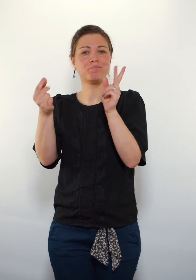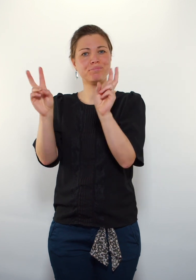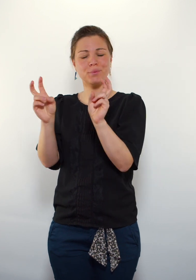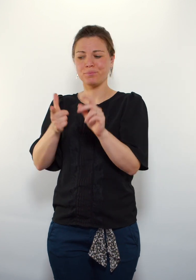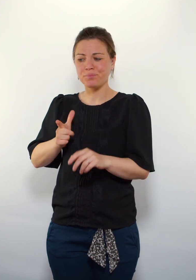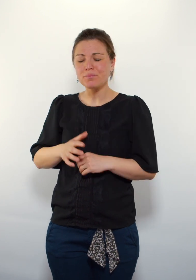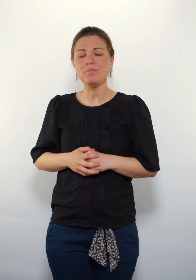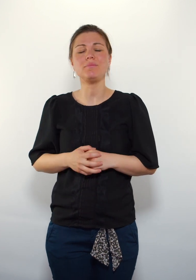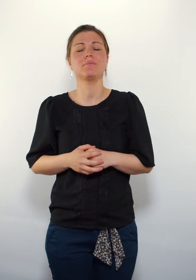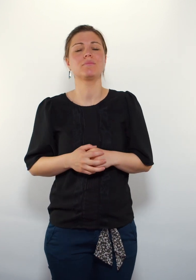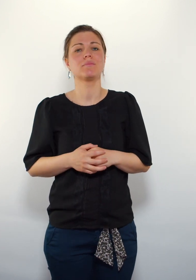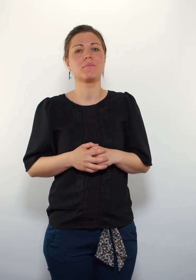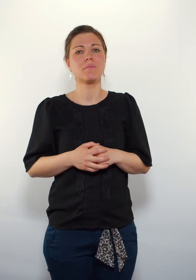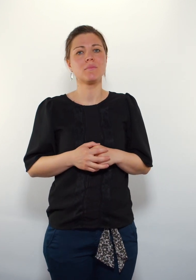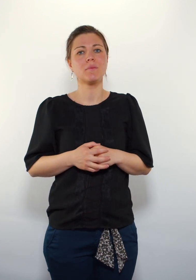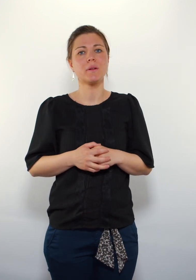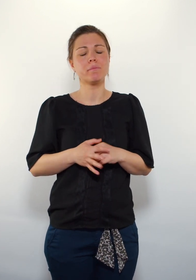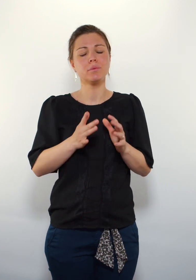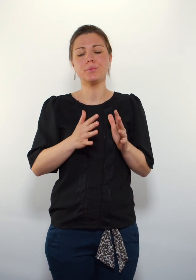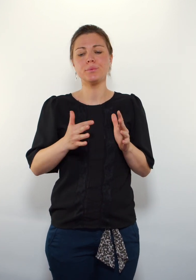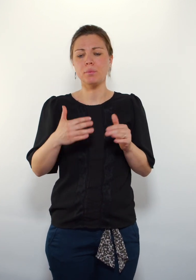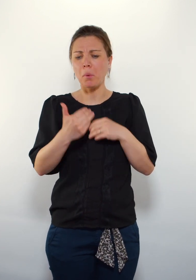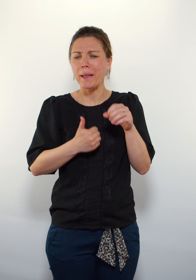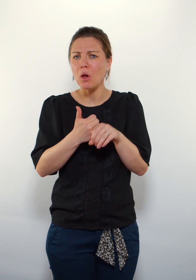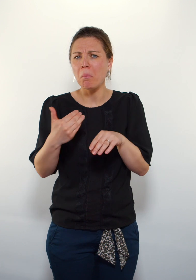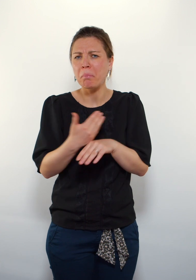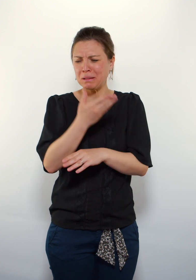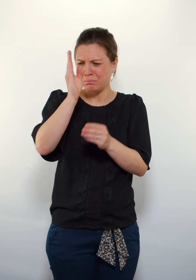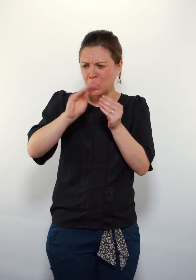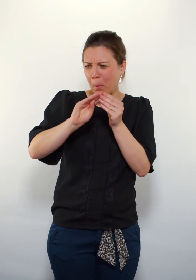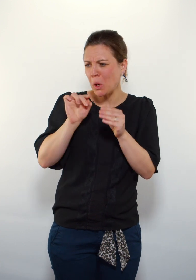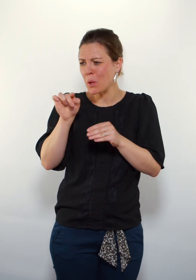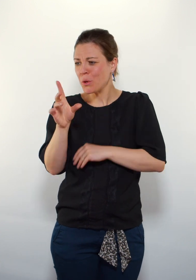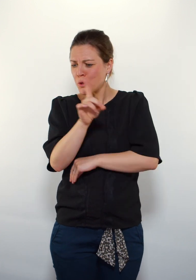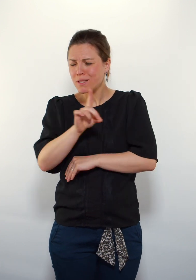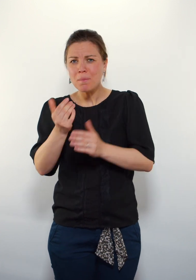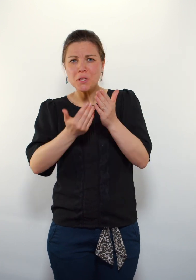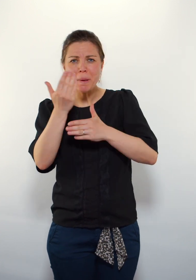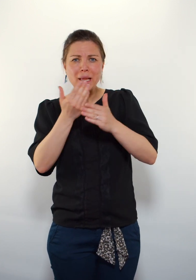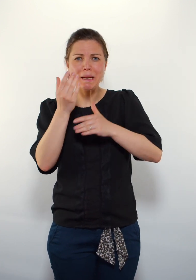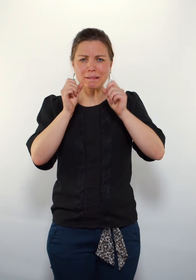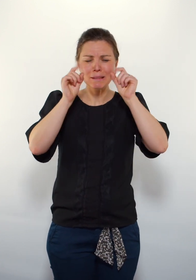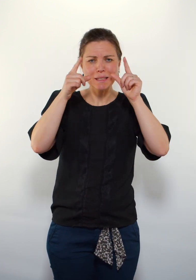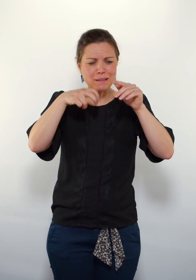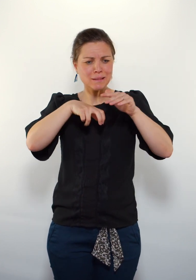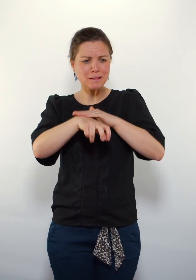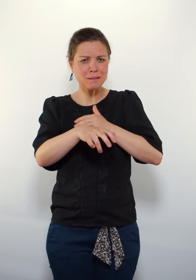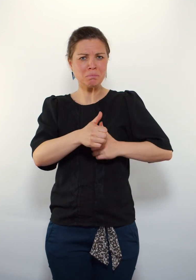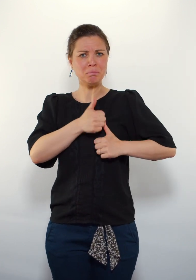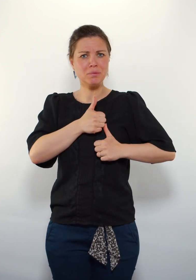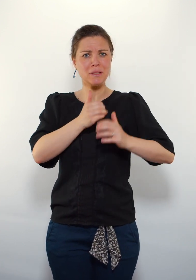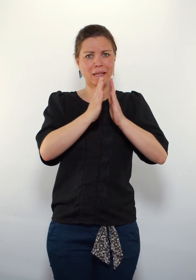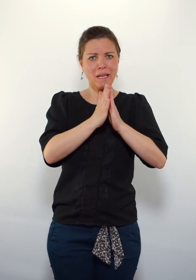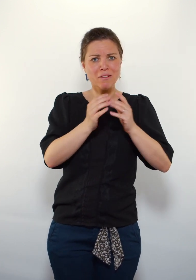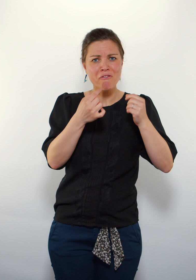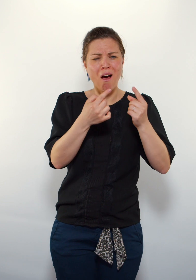on dit. Et au bout d'un an, je commence à me poser des questions. Mais qu'est-ce qui fait que tous les dimanches matins, il se lève avec autant